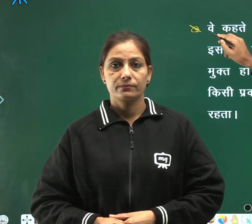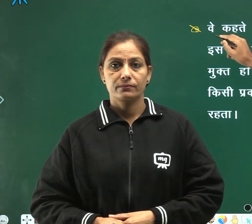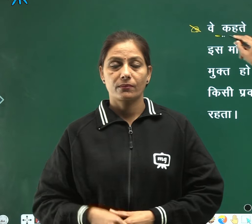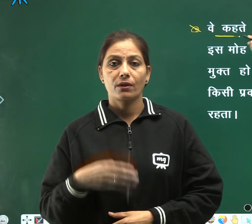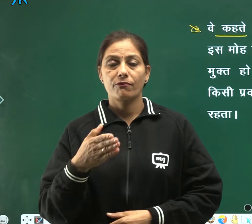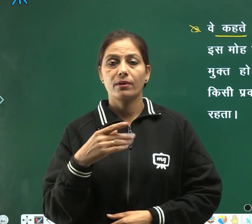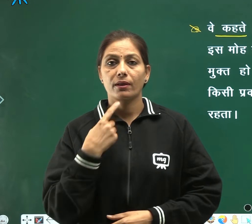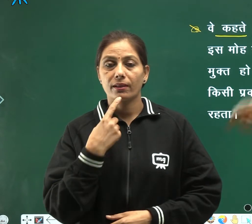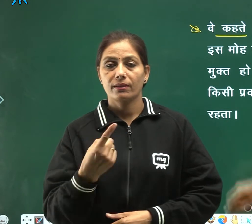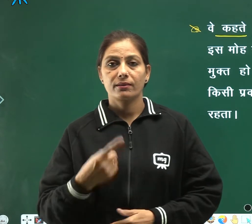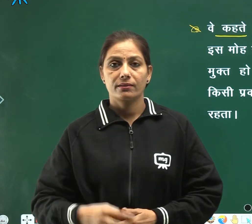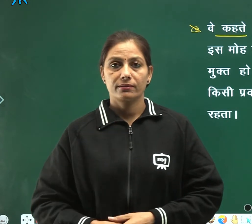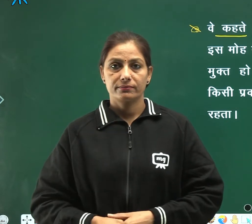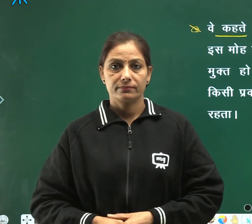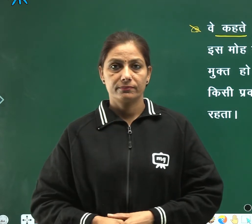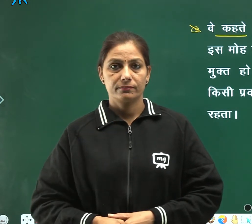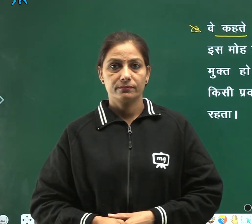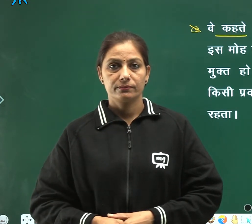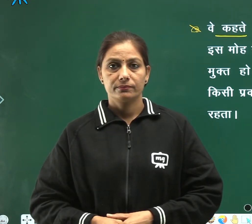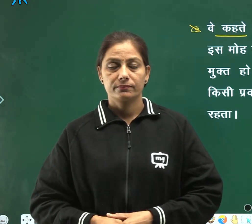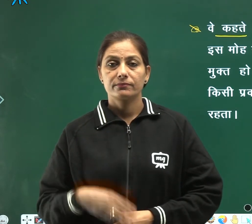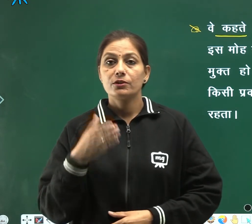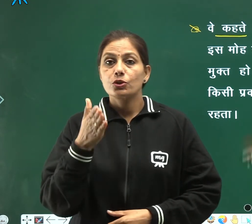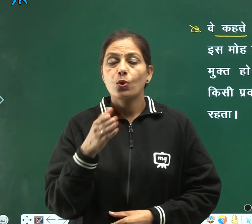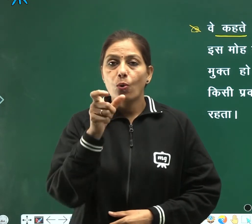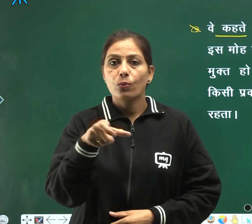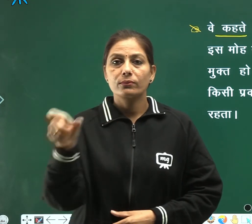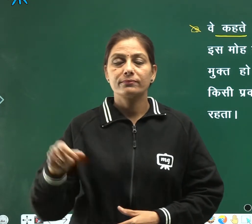वे कहते हैं कि जो लोग